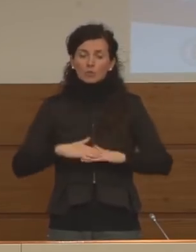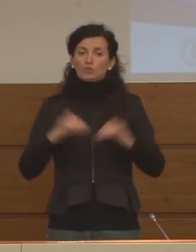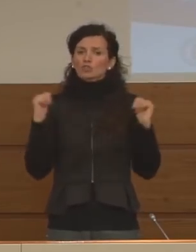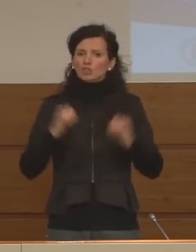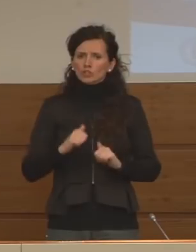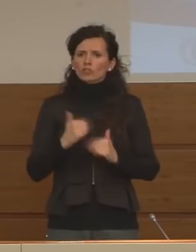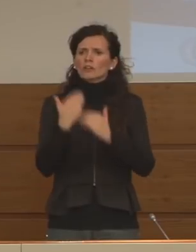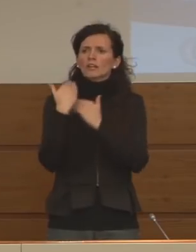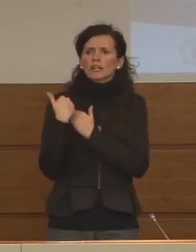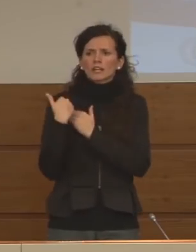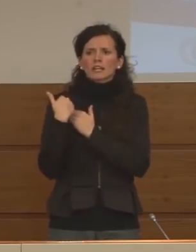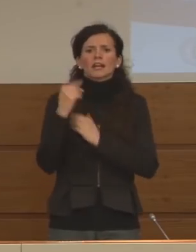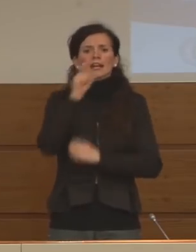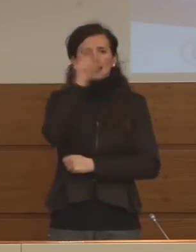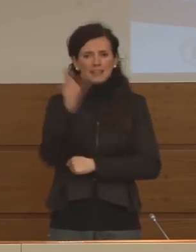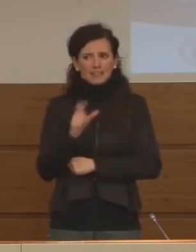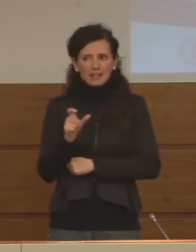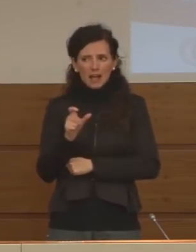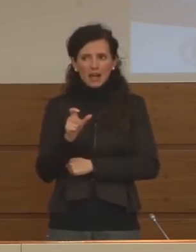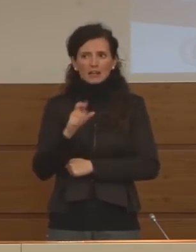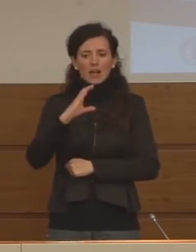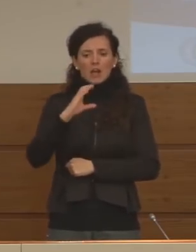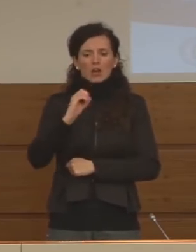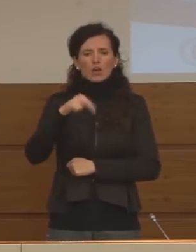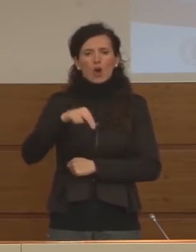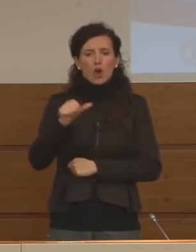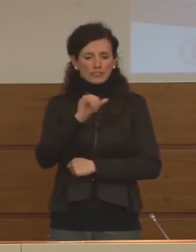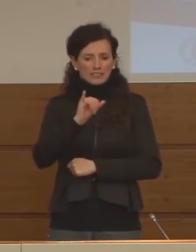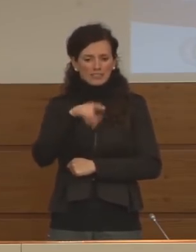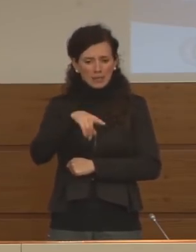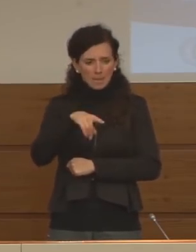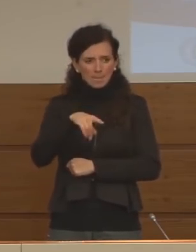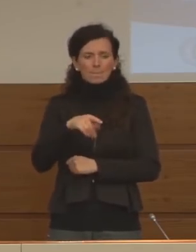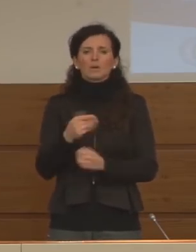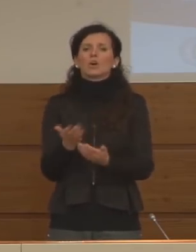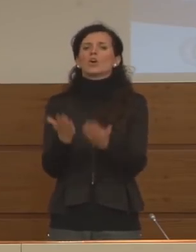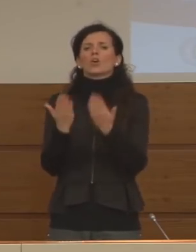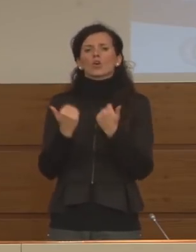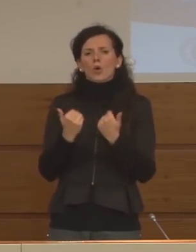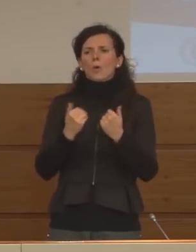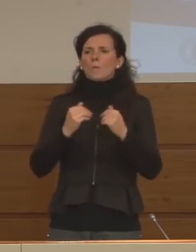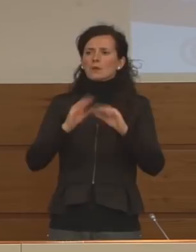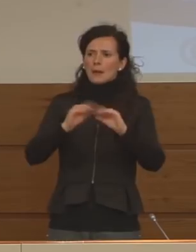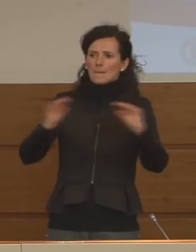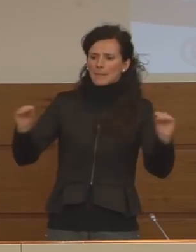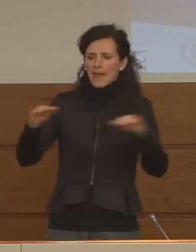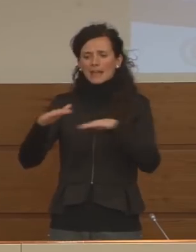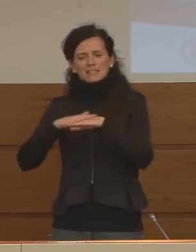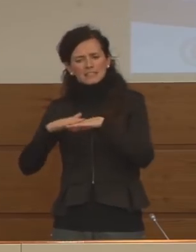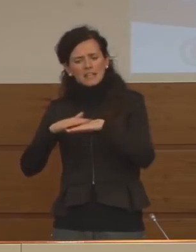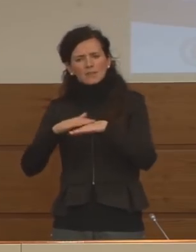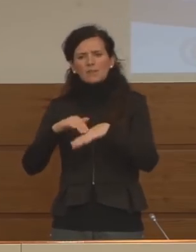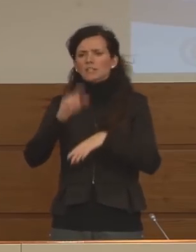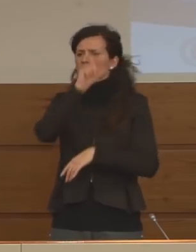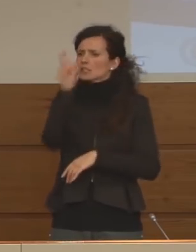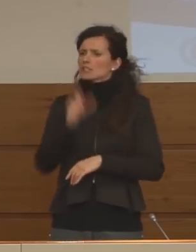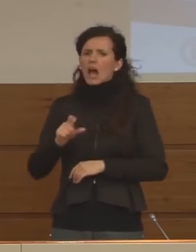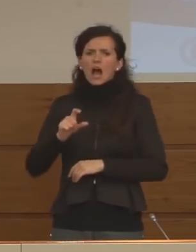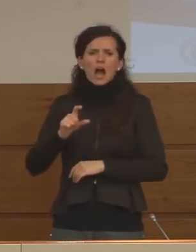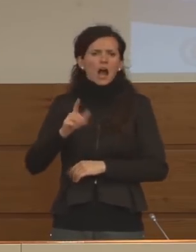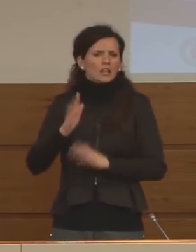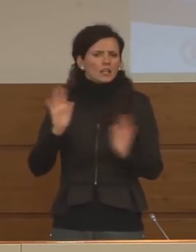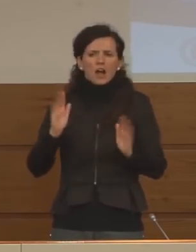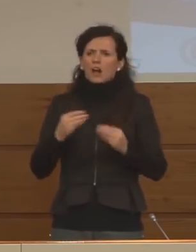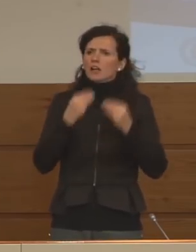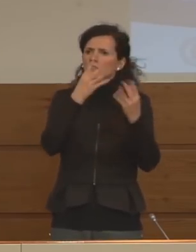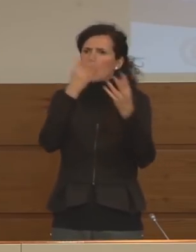di tutta italia la consip compra i beni e servizi per tutta italia e dobbiamo tenere in